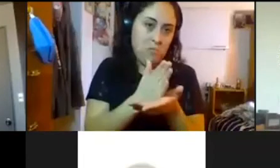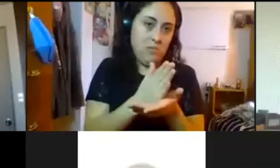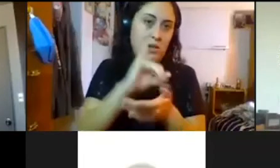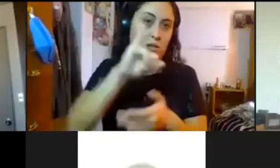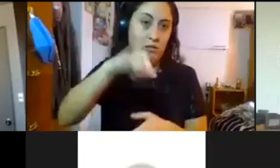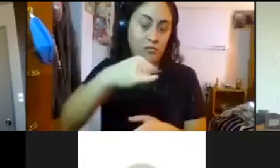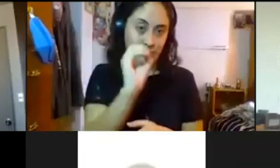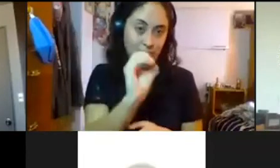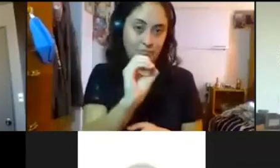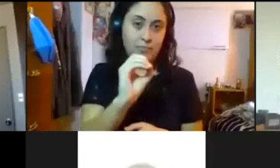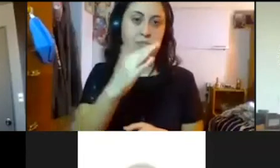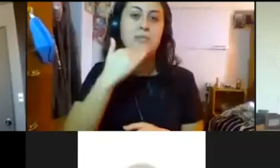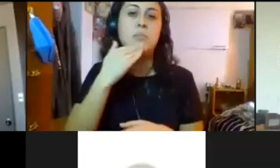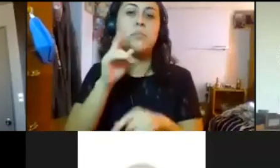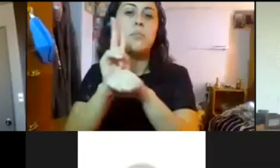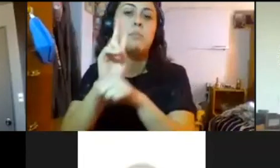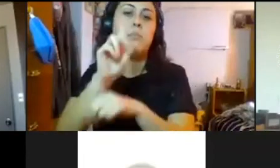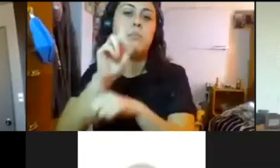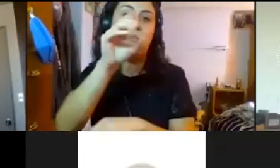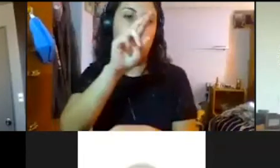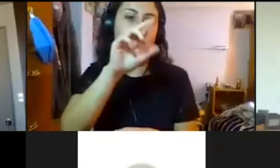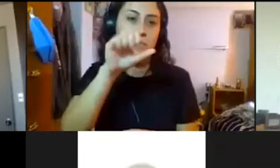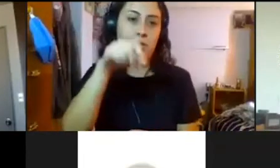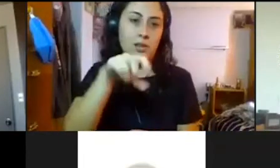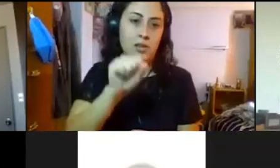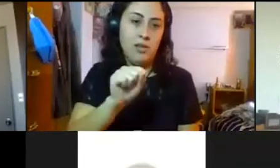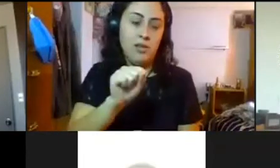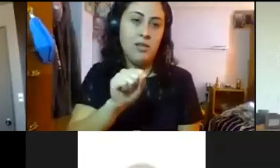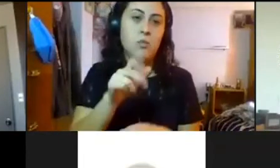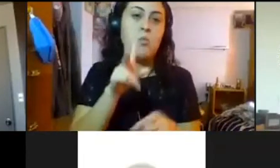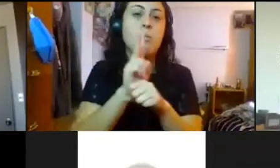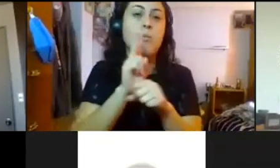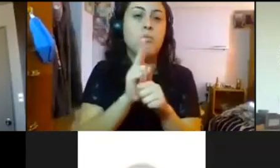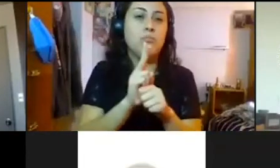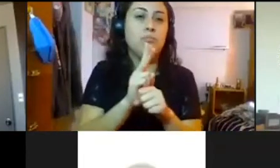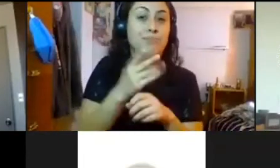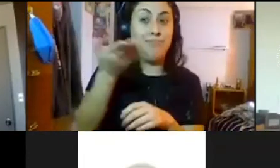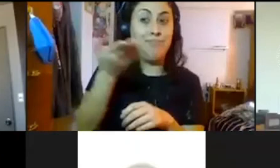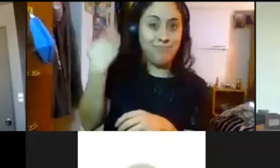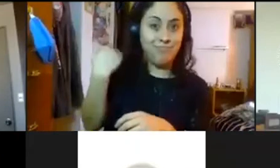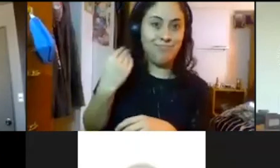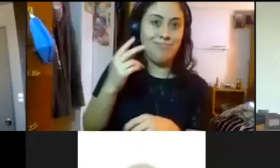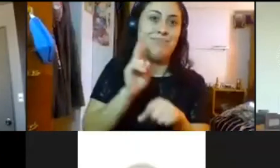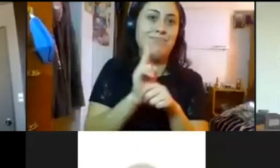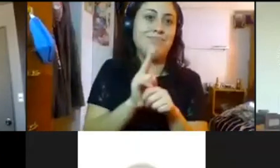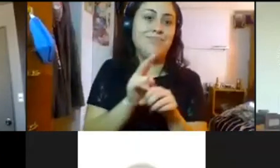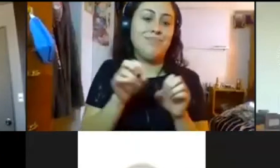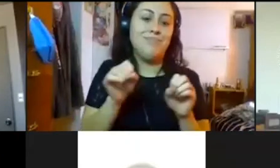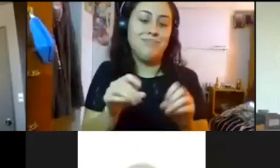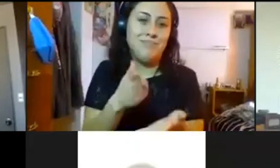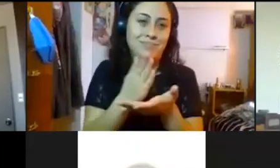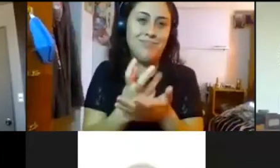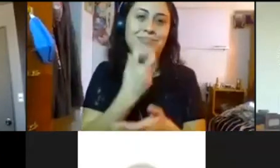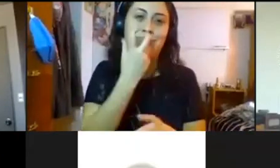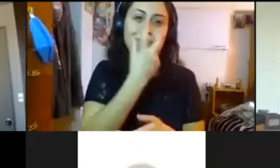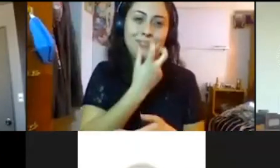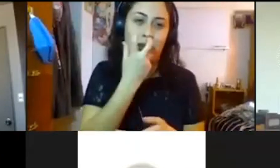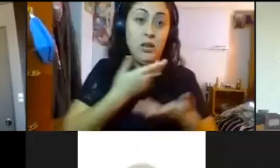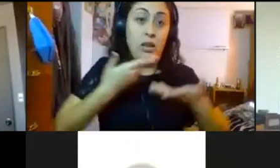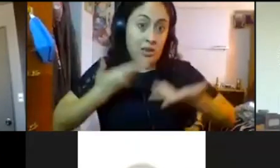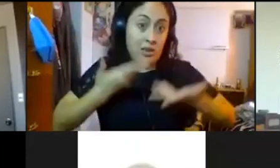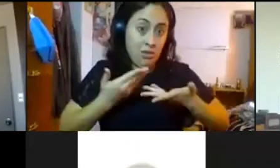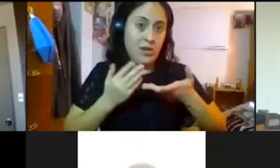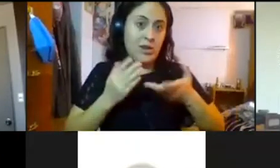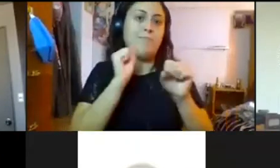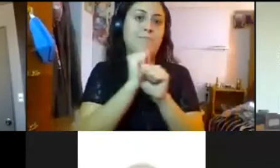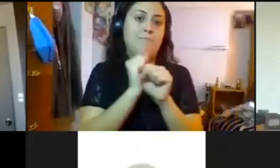Ote y de Lorena como profesora anterior, ¿cierto?, de una escuela de lenguaje y actualmente con su rol